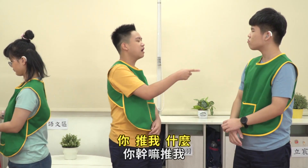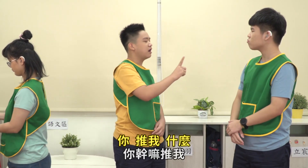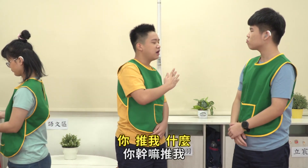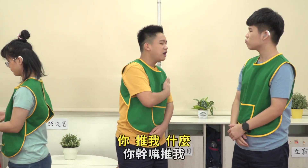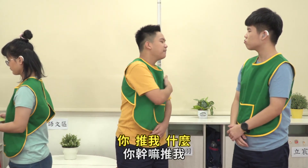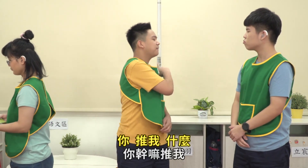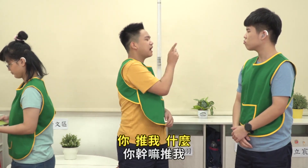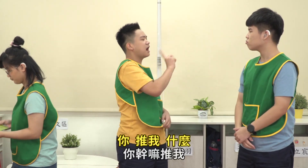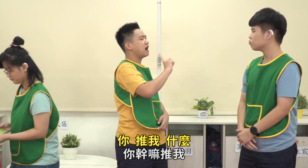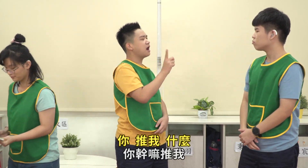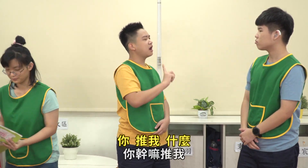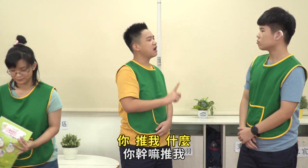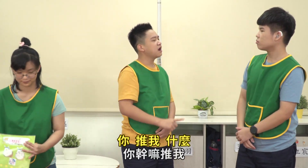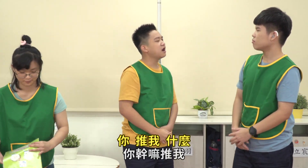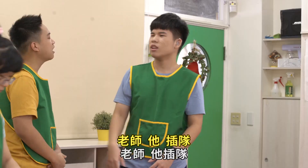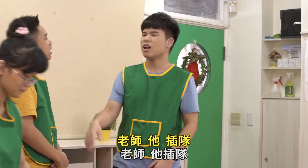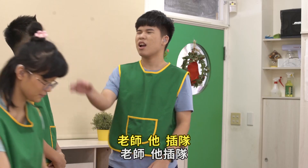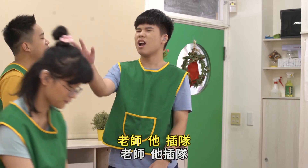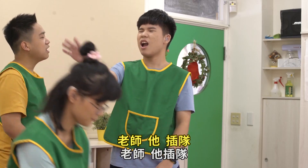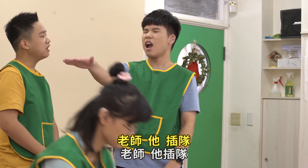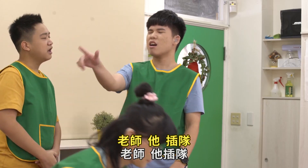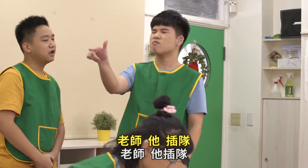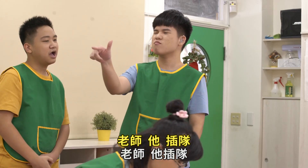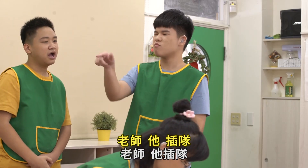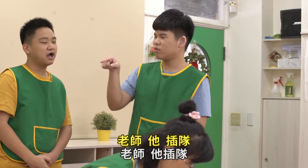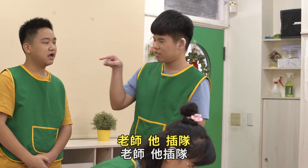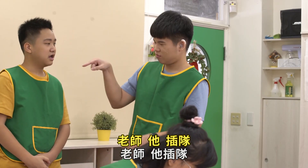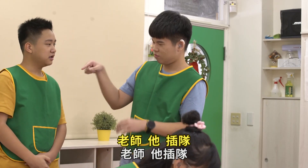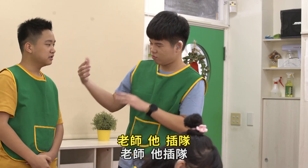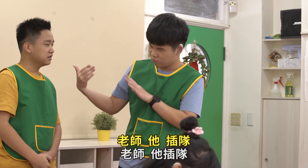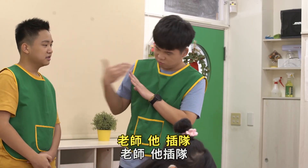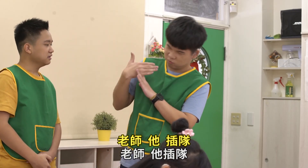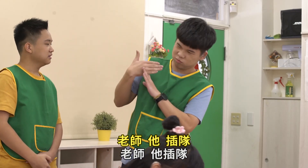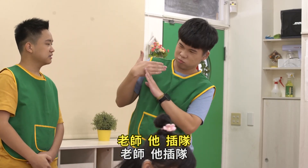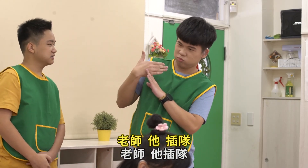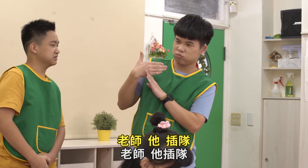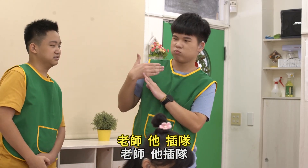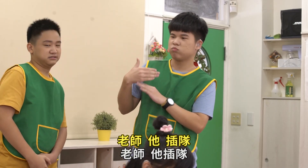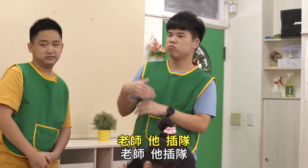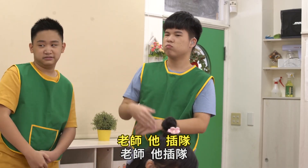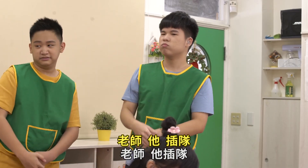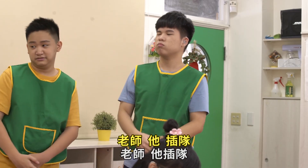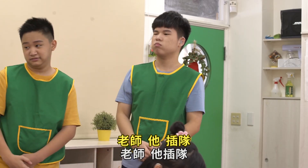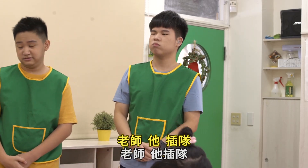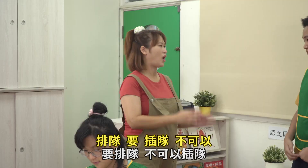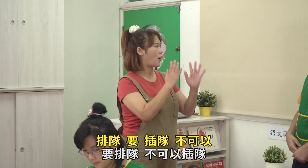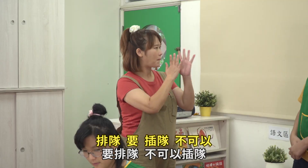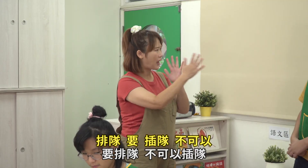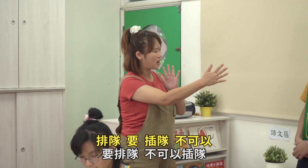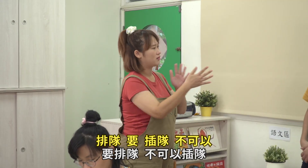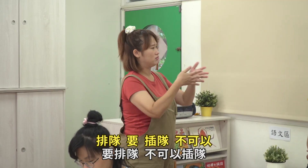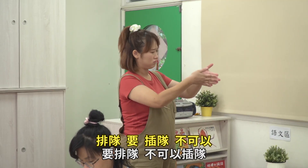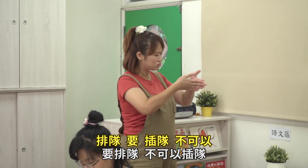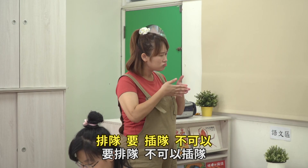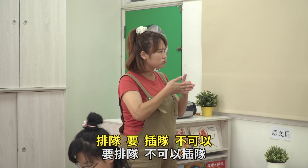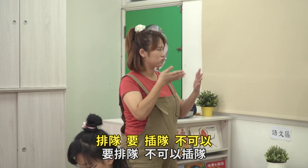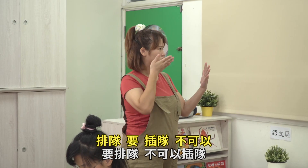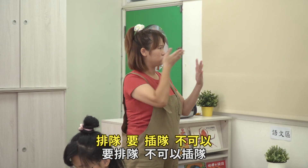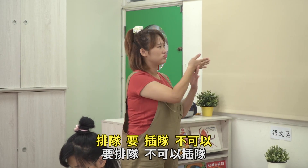你干嘛推我？ 老师，他插队。 要排队，不可